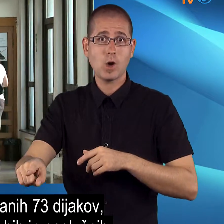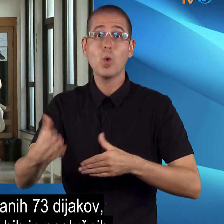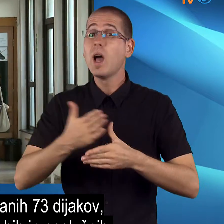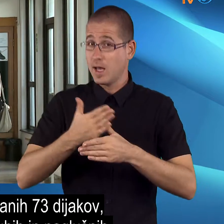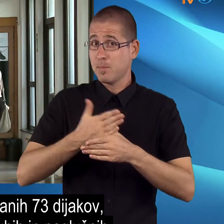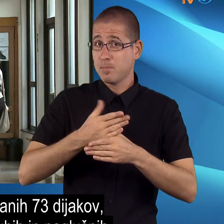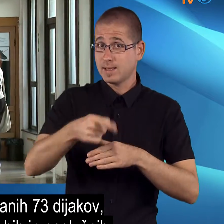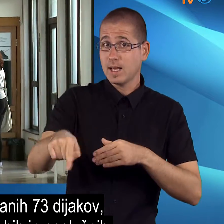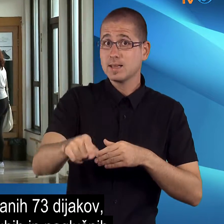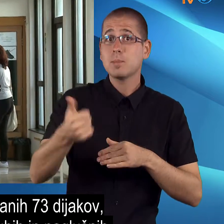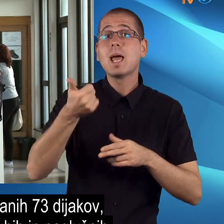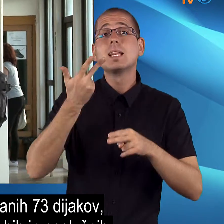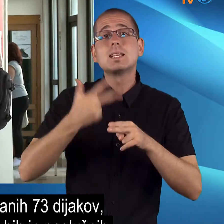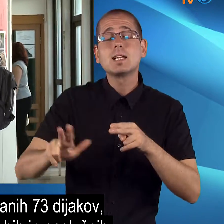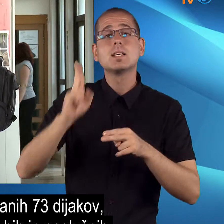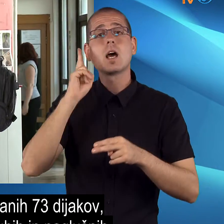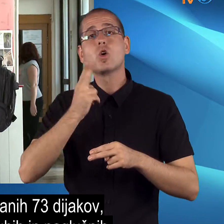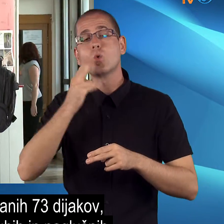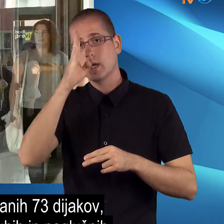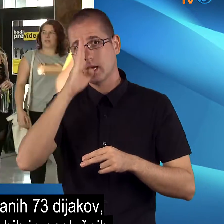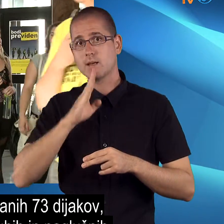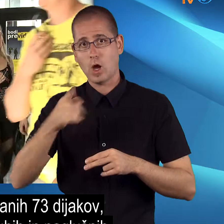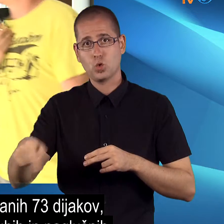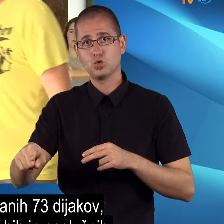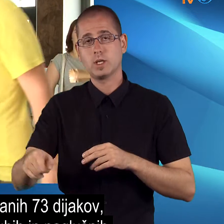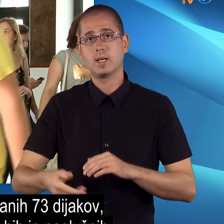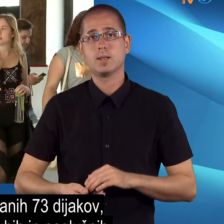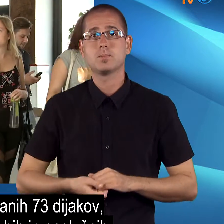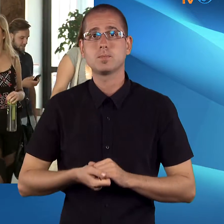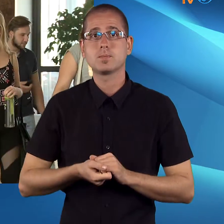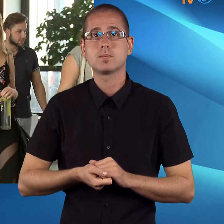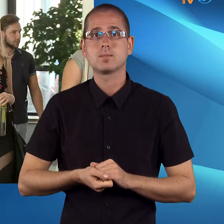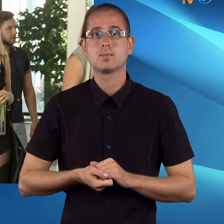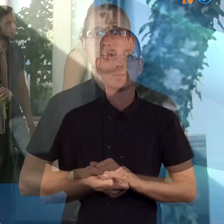73 dijakov, med njimi tretjina gluhih in naglušnih.